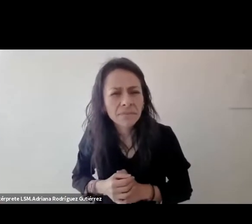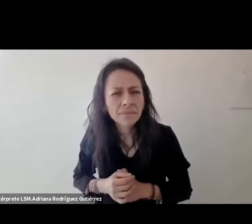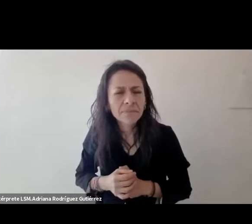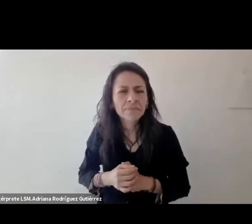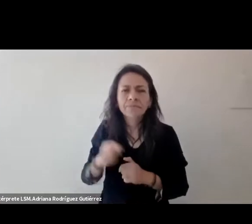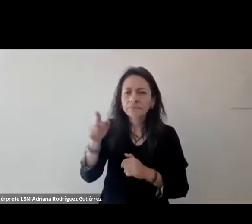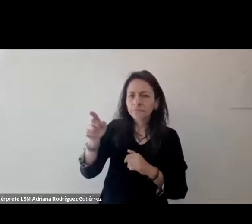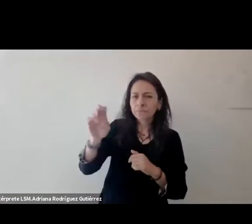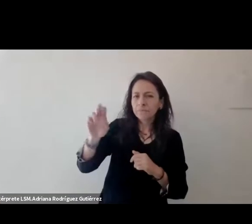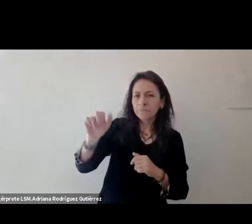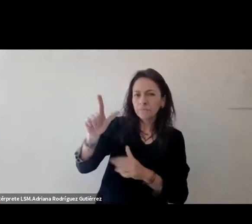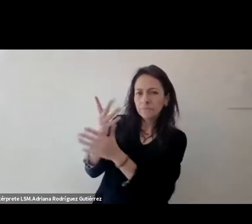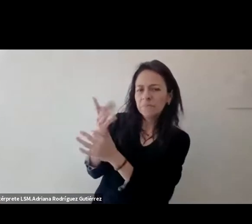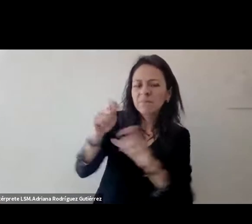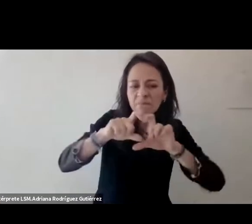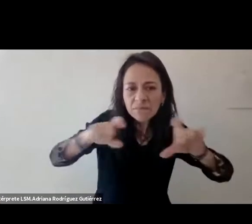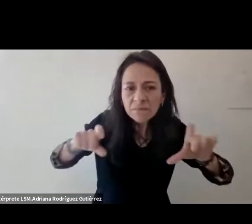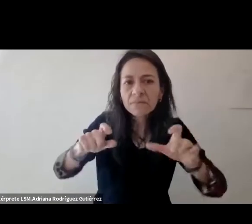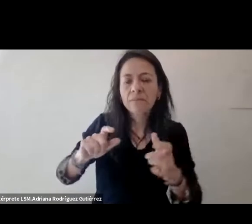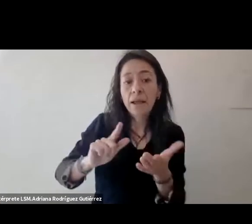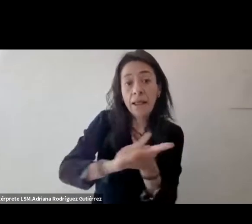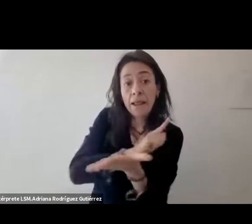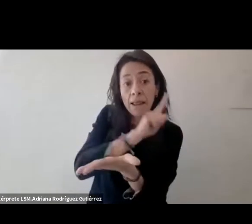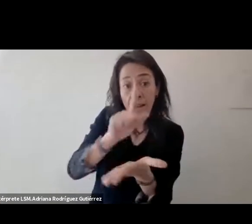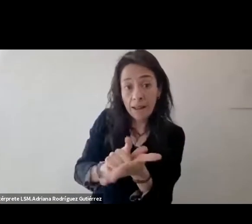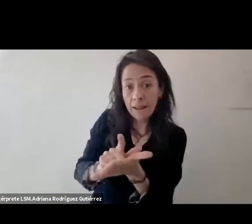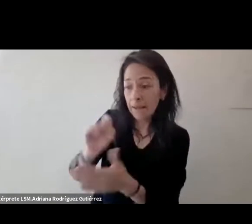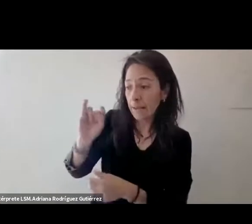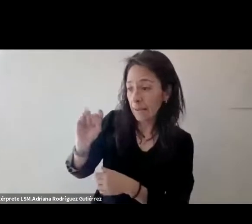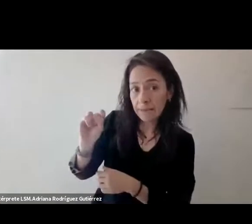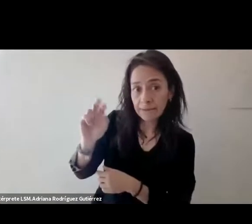Está como análisis a la reforma a la ley del ISR.